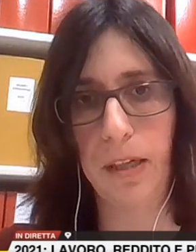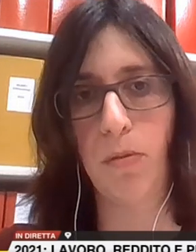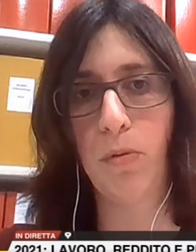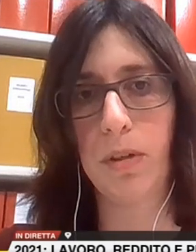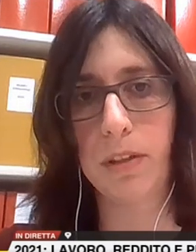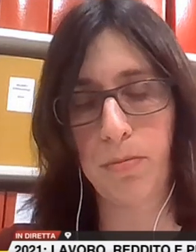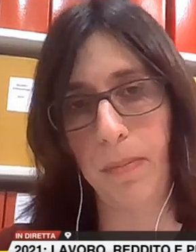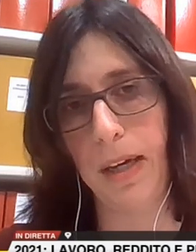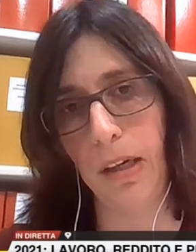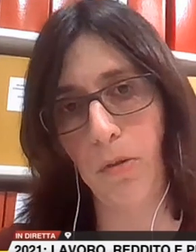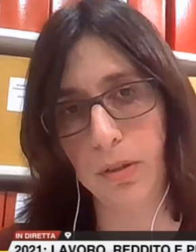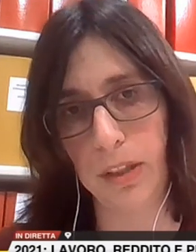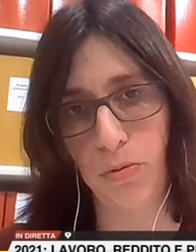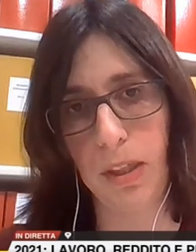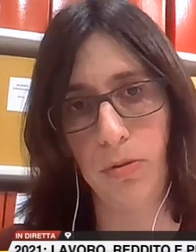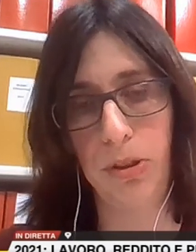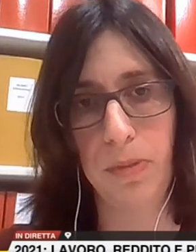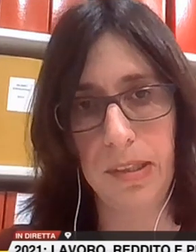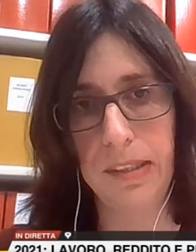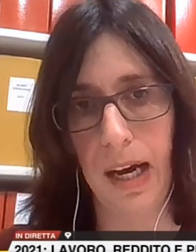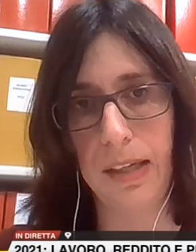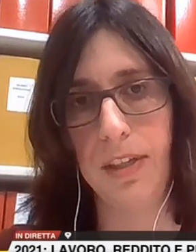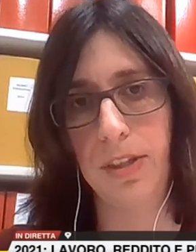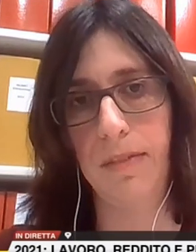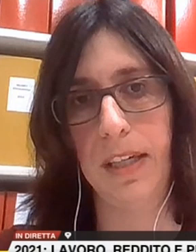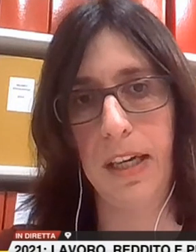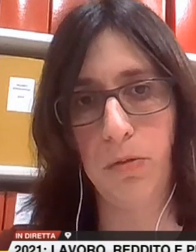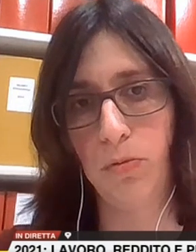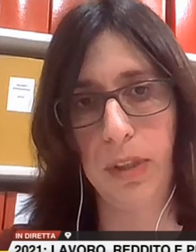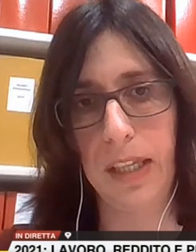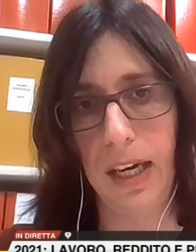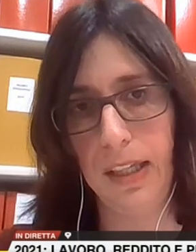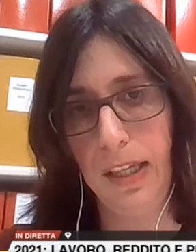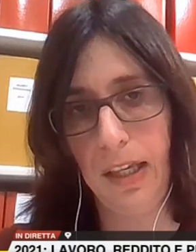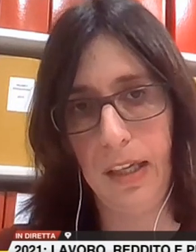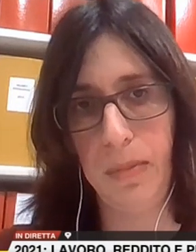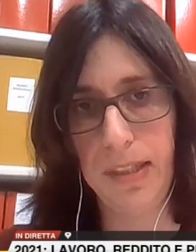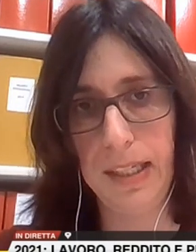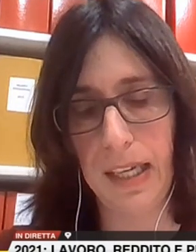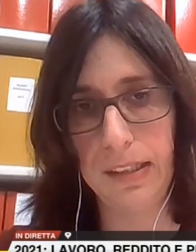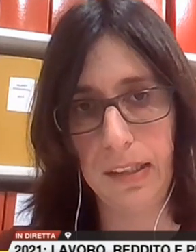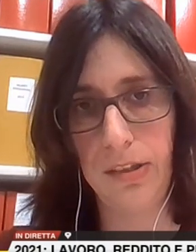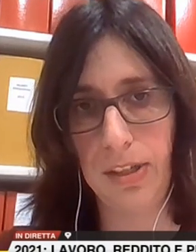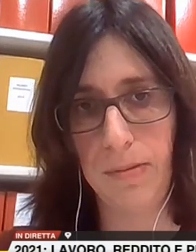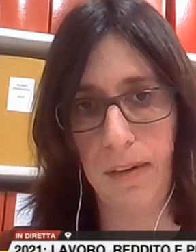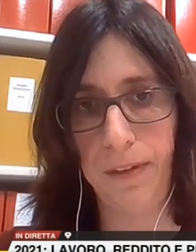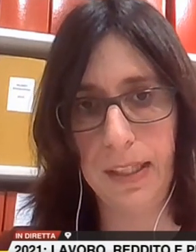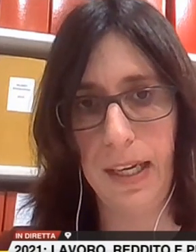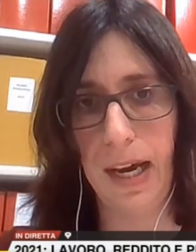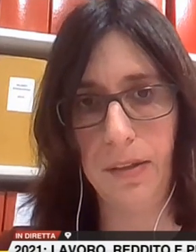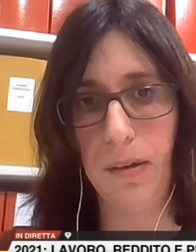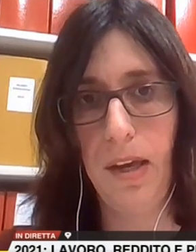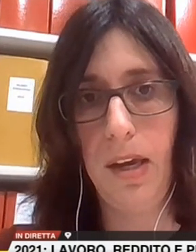modifiche, perché comunque io vado a spalmare la quota sulle 12 mensilità invece che avere un'unica mensilità di tredicesima alla